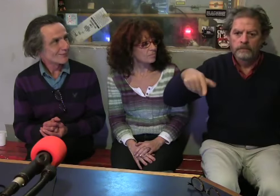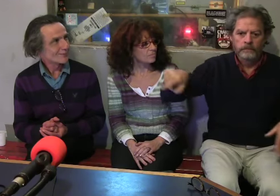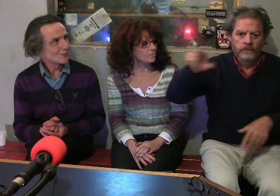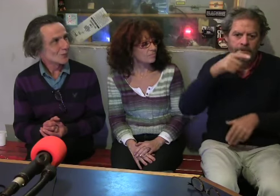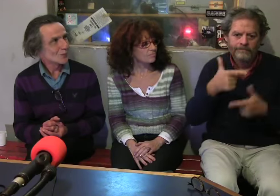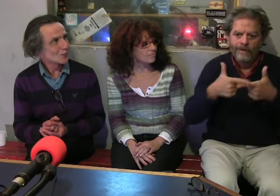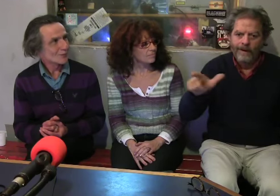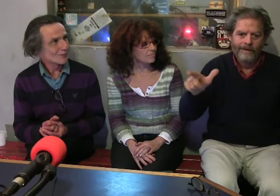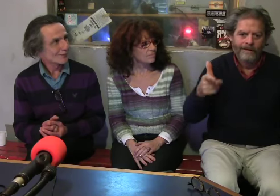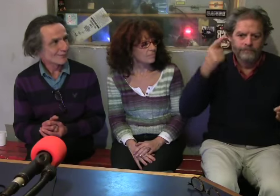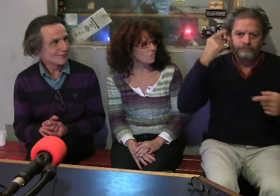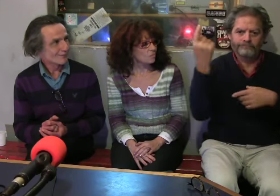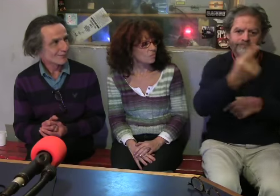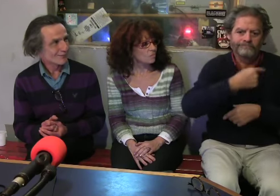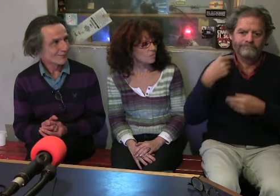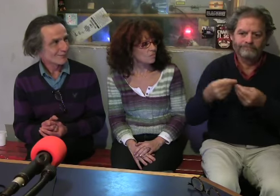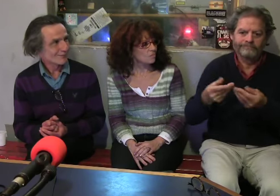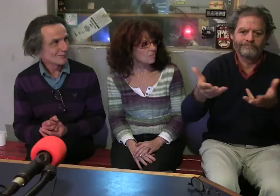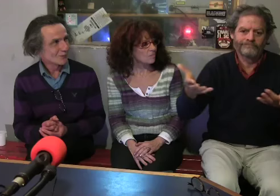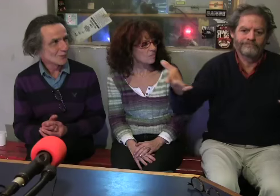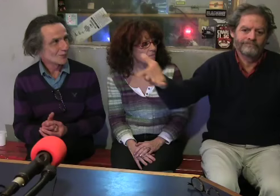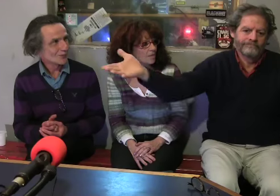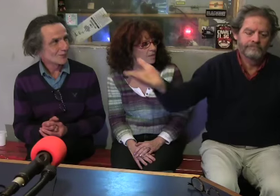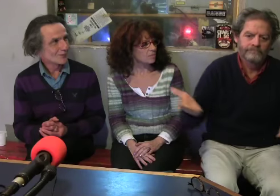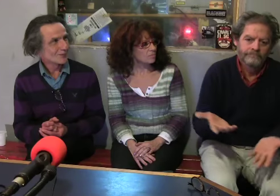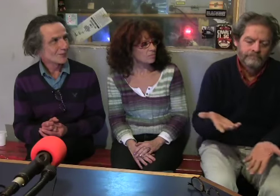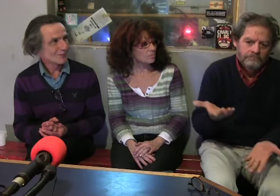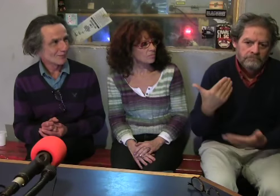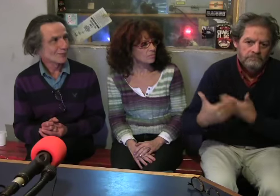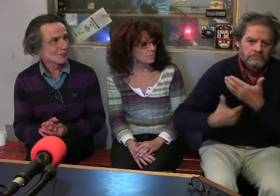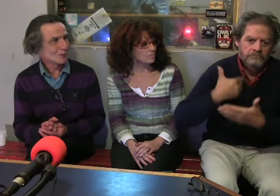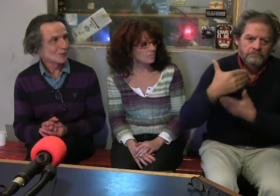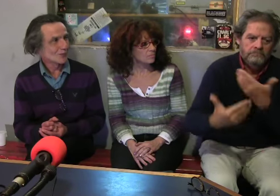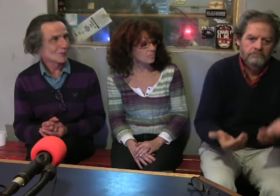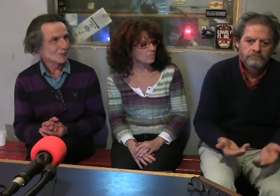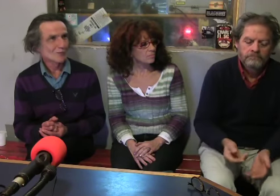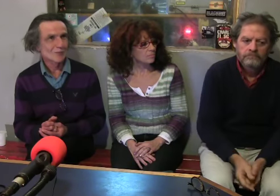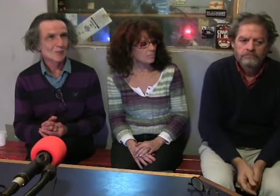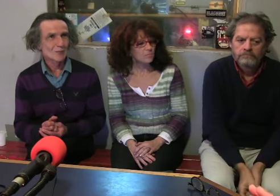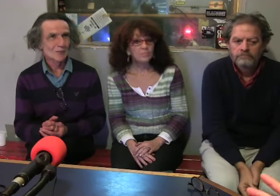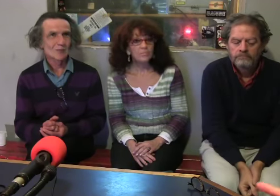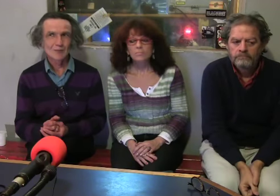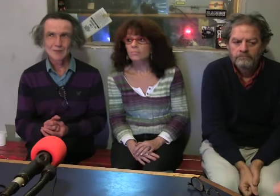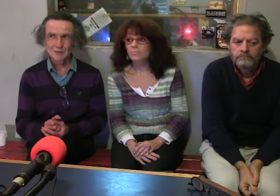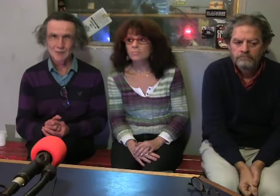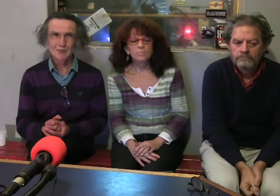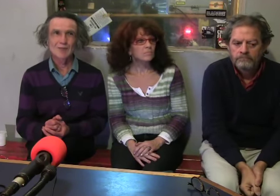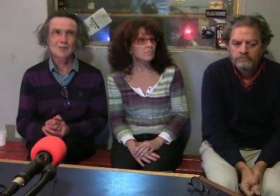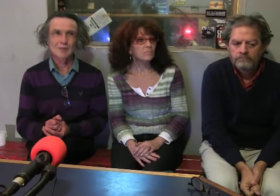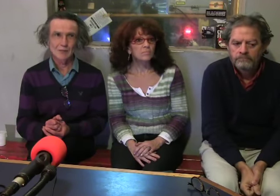en fait, saisissent ce qu'on veut dire. Et voilà, c'est important aussi de diffuser cette langue, ça permet d'avancer et d'évoluer.